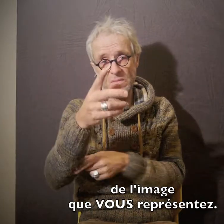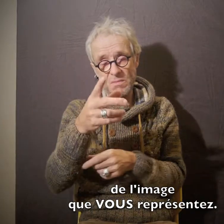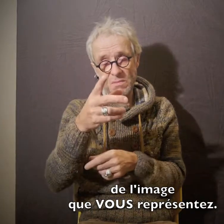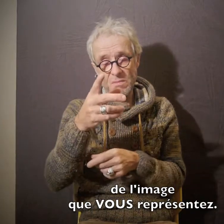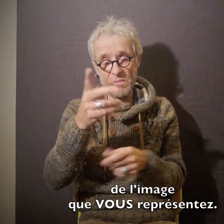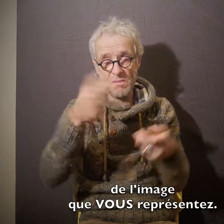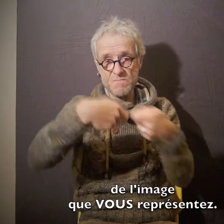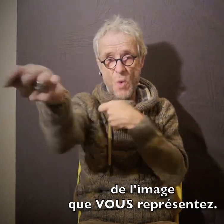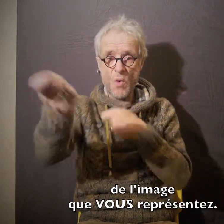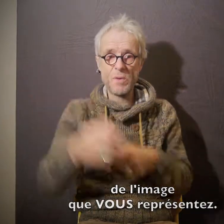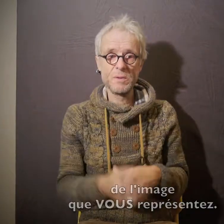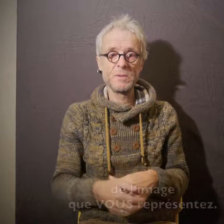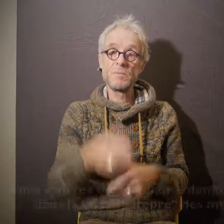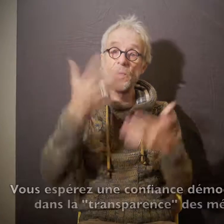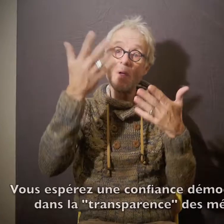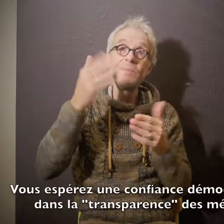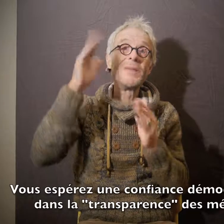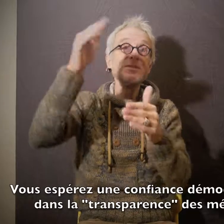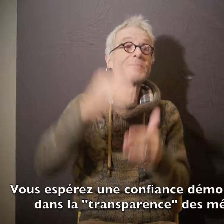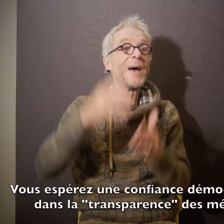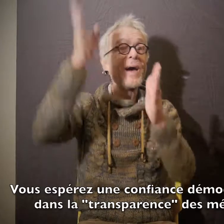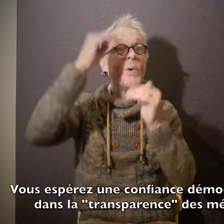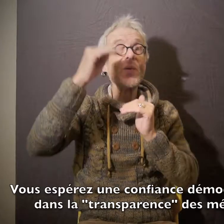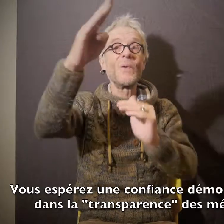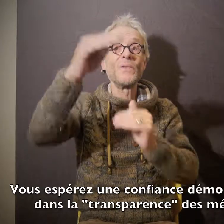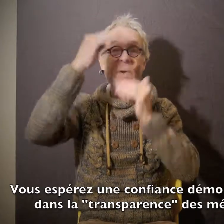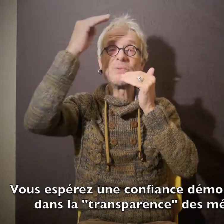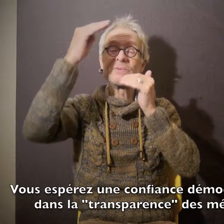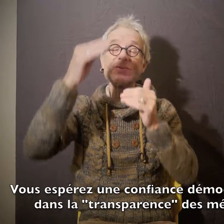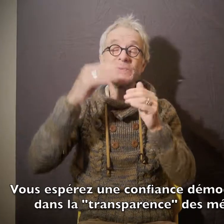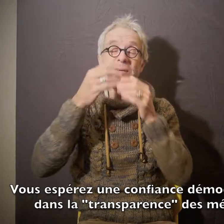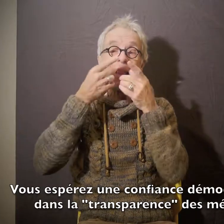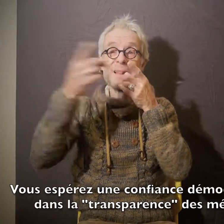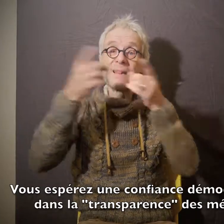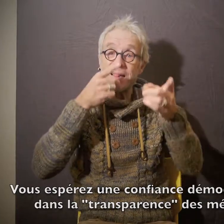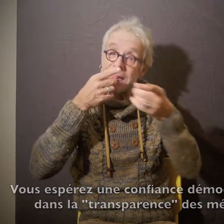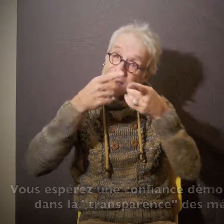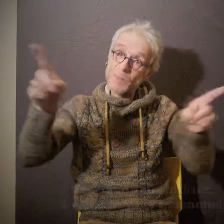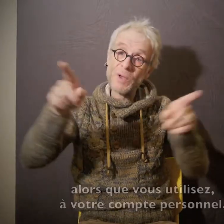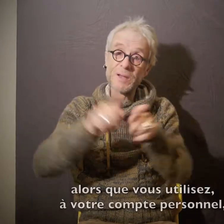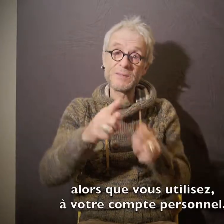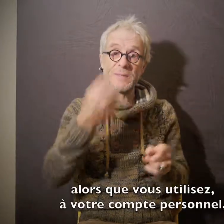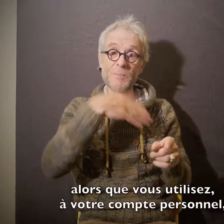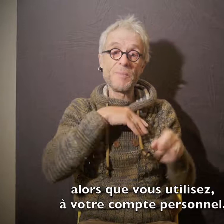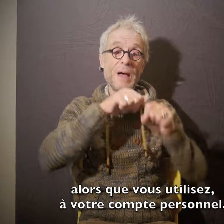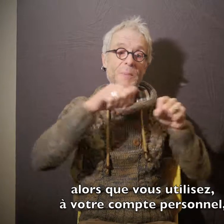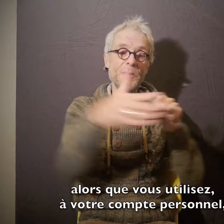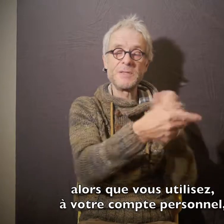Vous espérez une confiance démocratique dans la transparence des médias alors que vous utilisez à votre compte personnel